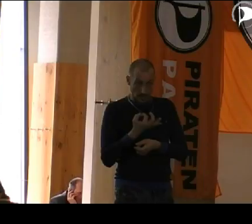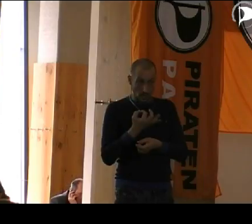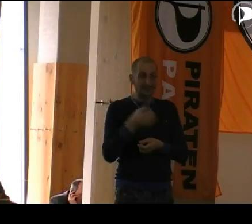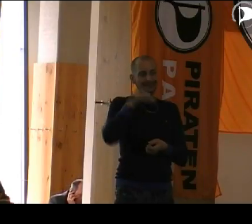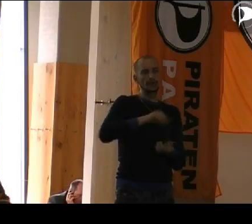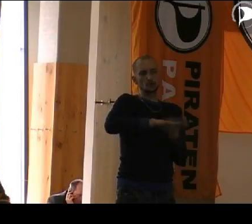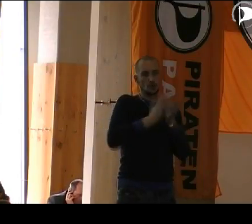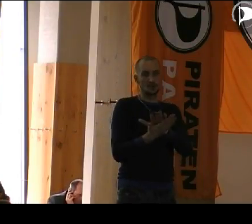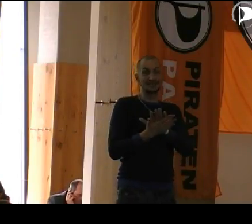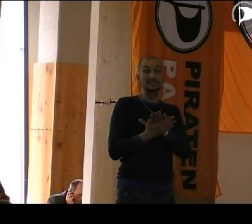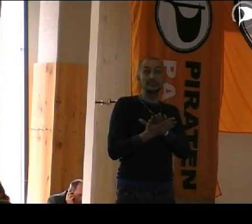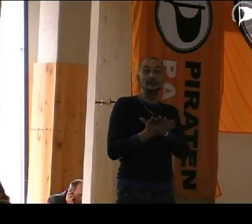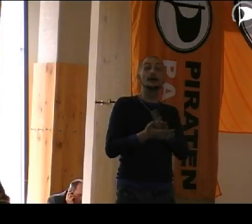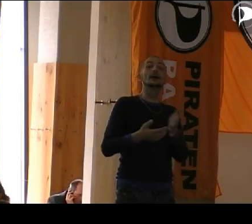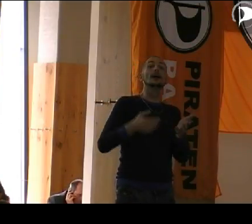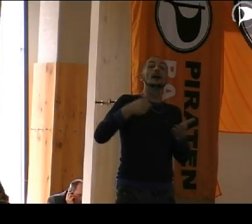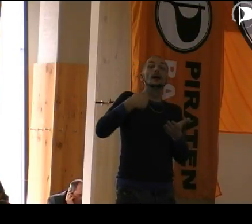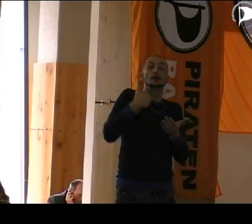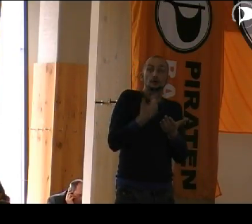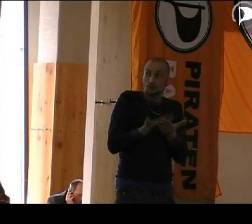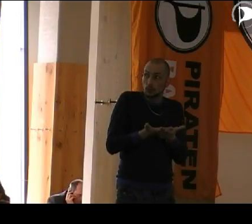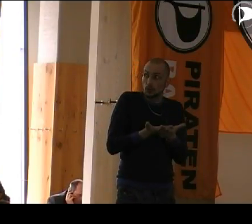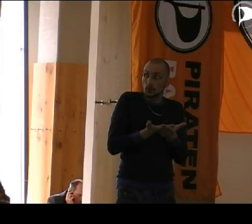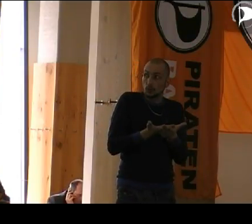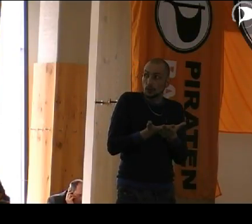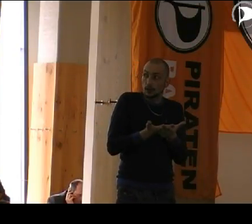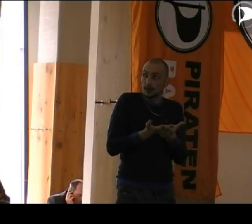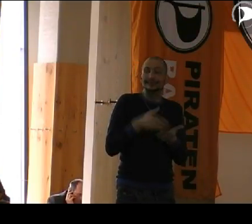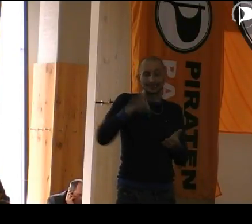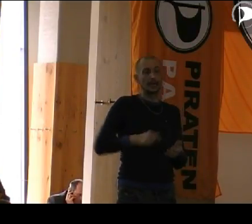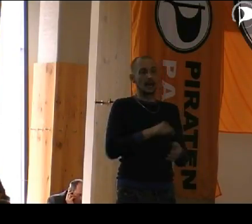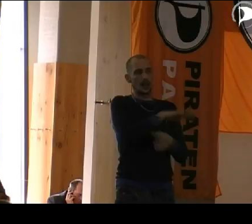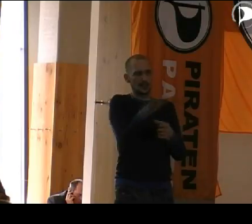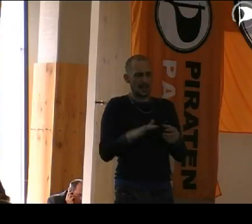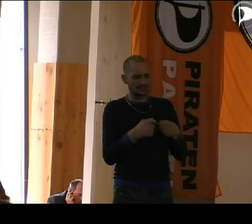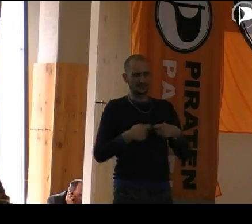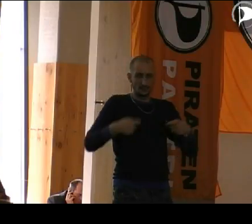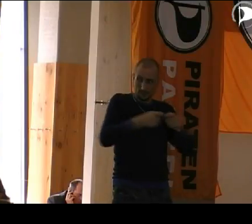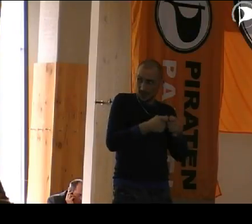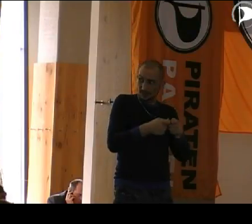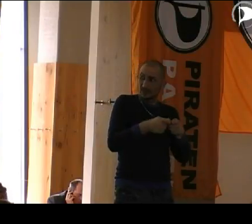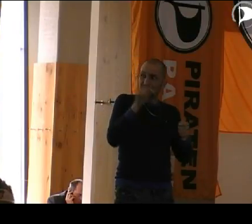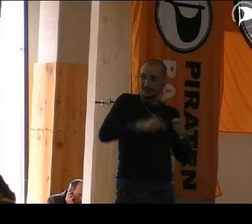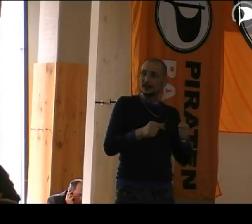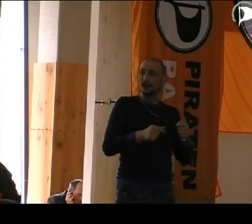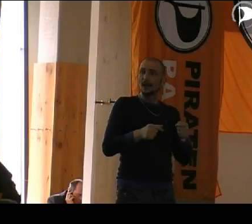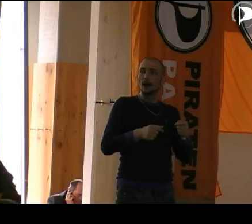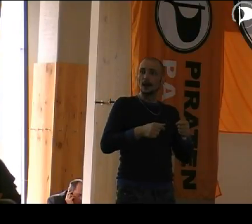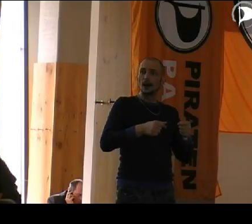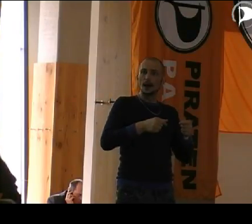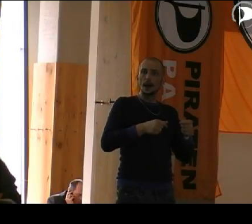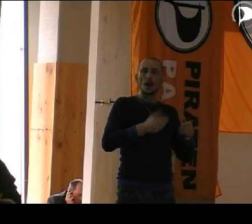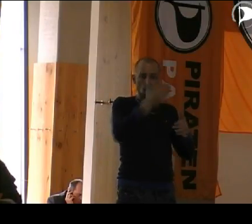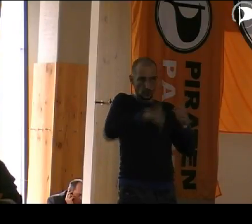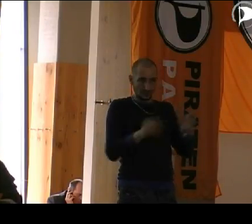zwischen dem was für worte der status einer landes verwenden wollte die an niedrigen anderen wollte ich denke das sollten einfach mal